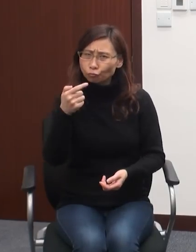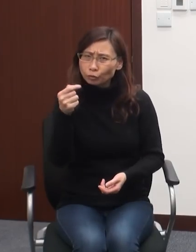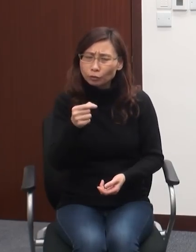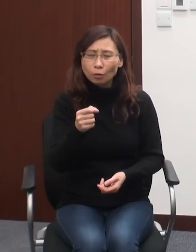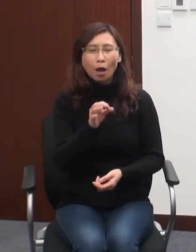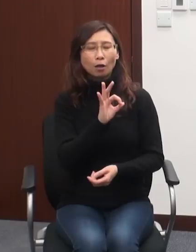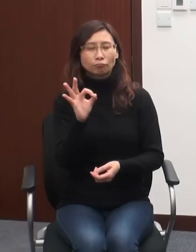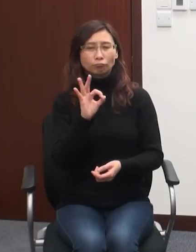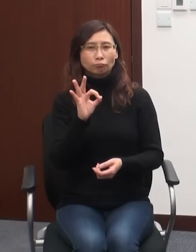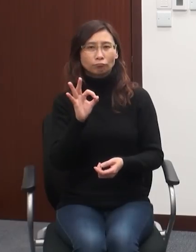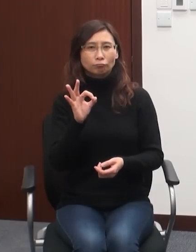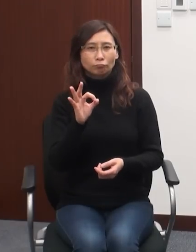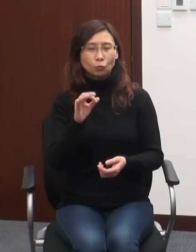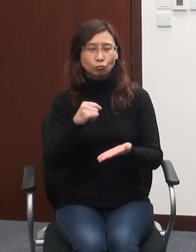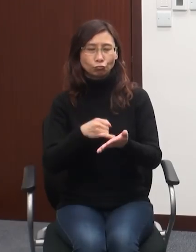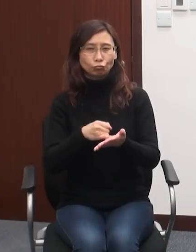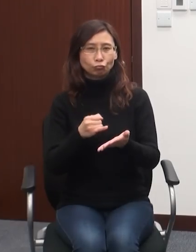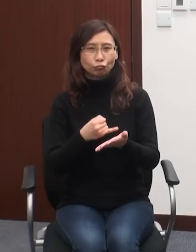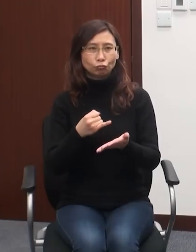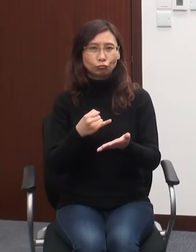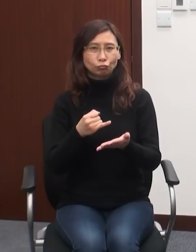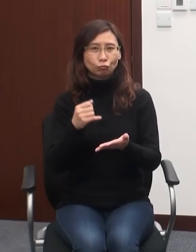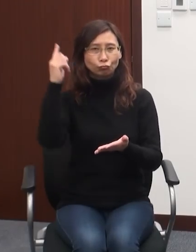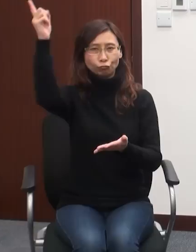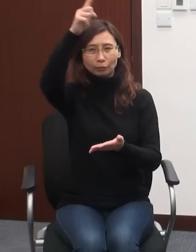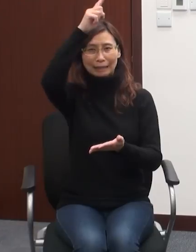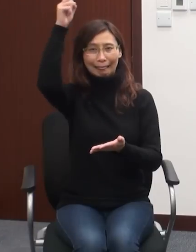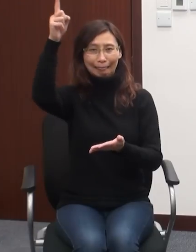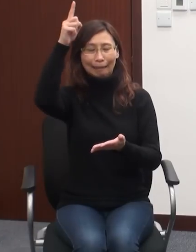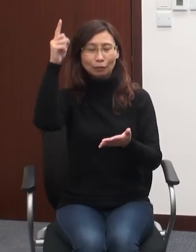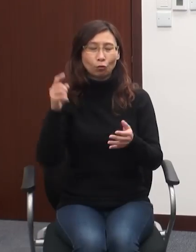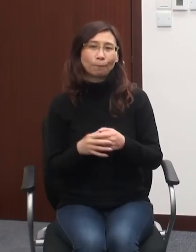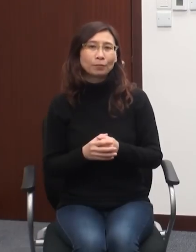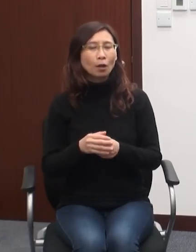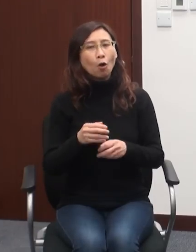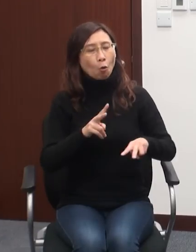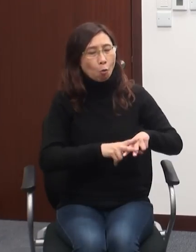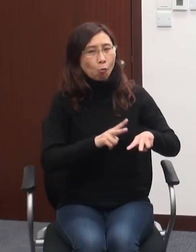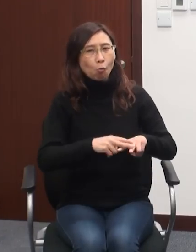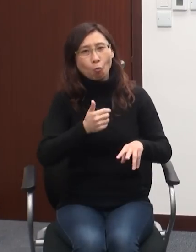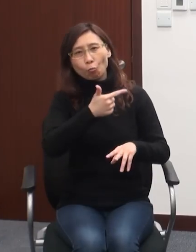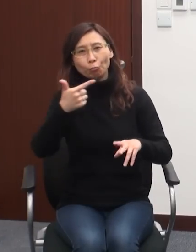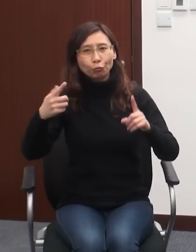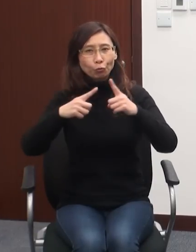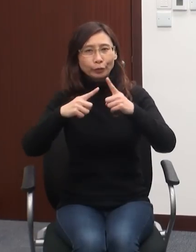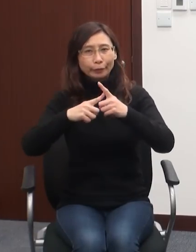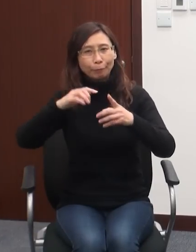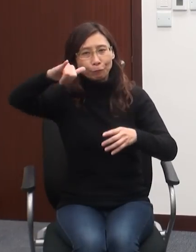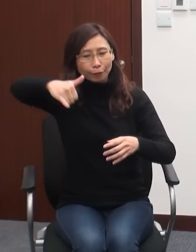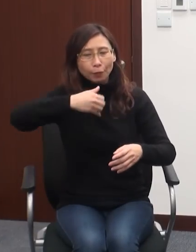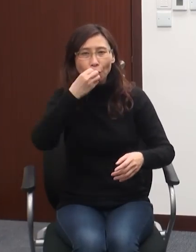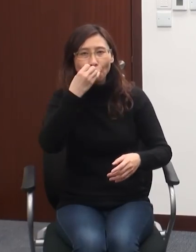天堂。如果唔係都唔會有咁多即係國內嘅同胞落嚟買嘢啊、掃貨啊，係咪？係 咯。 咁所以我